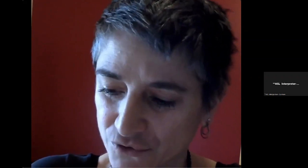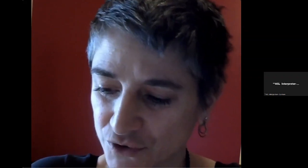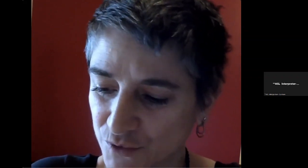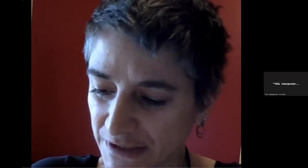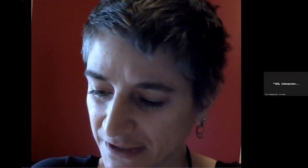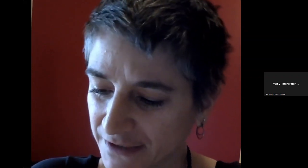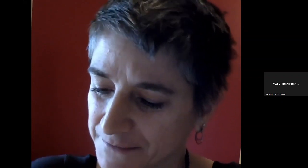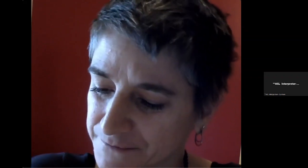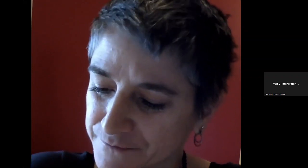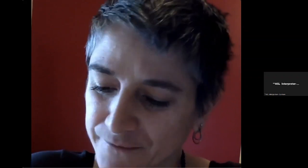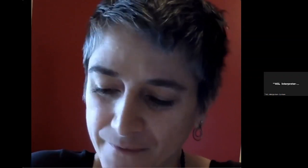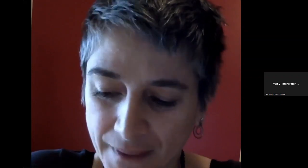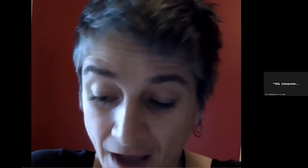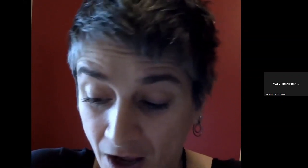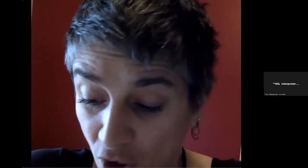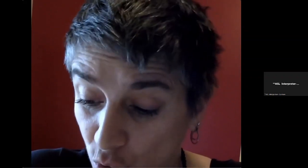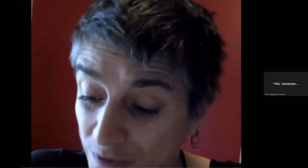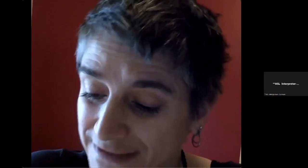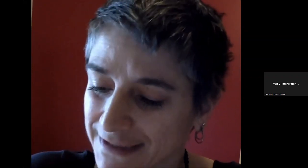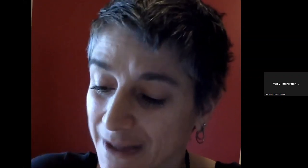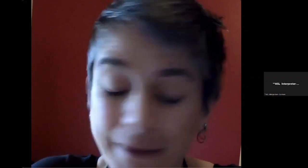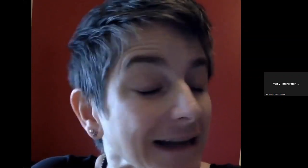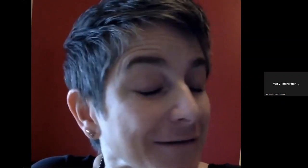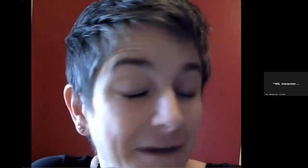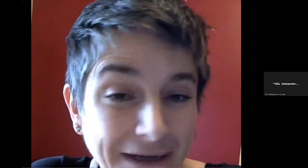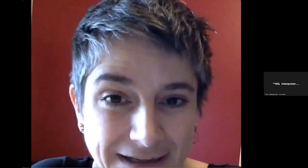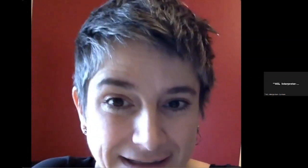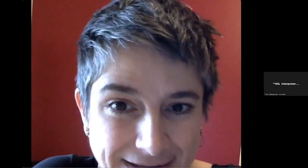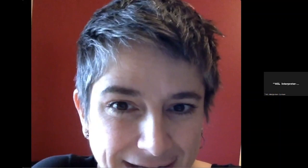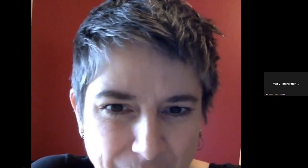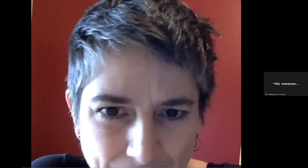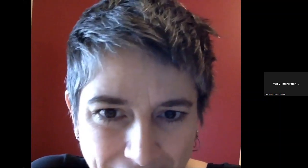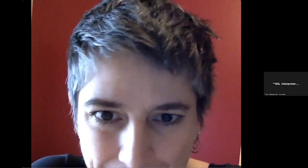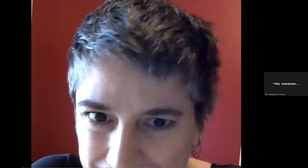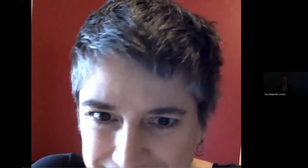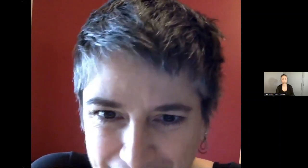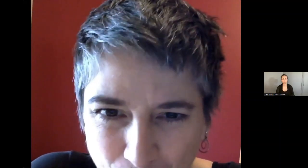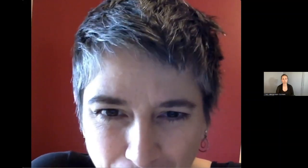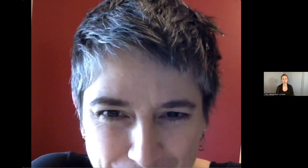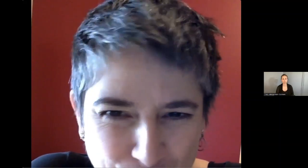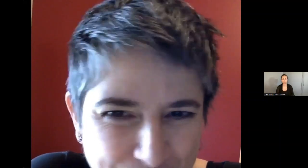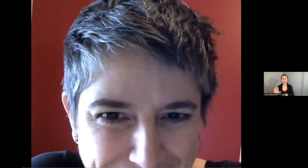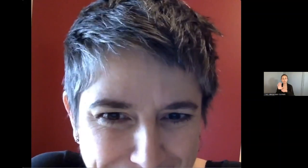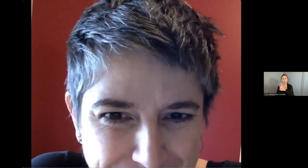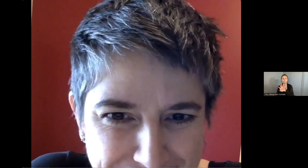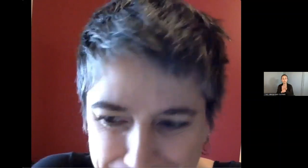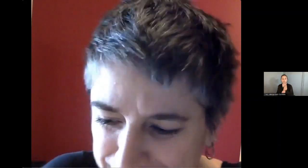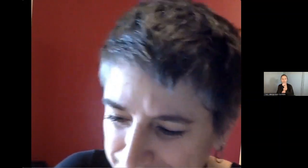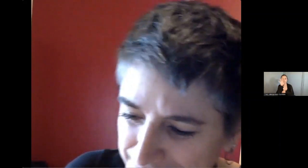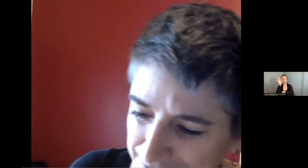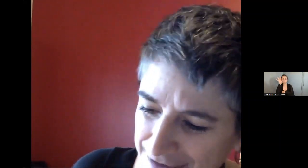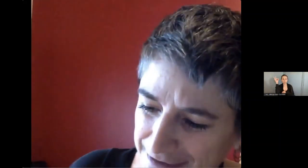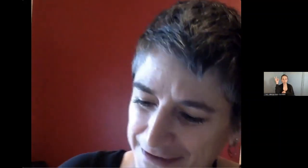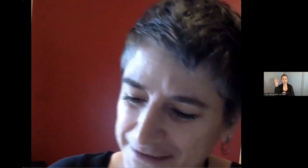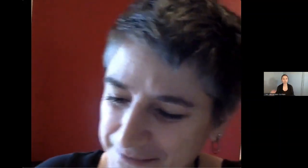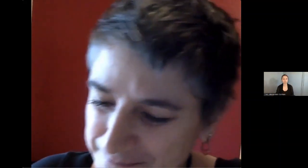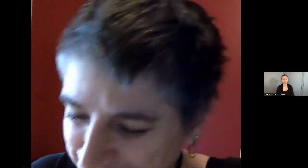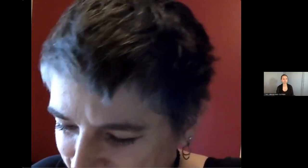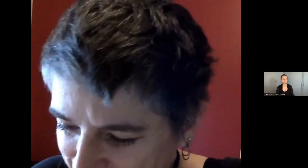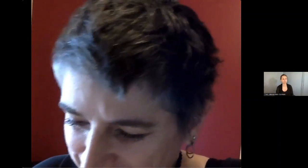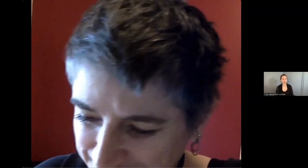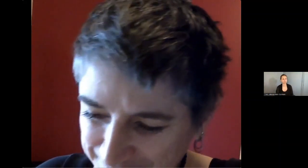dégénératif aujourd'hui. Lou est en train d'apprendre l'alphabet et il est terriblement rapide, c'est à croire qu'il oublie d'être déficient.